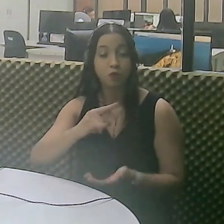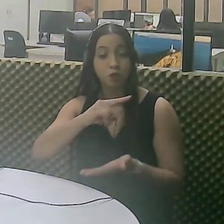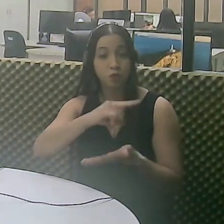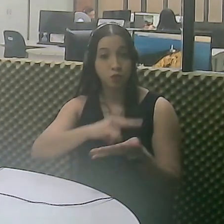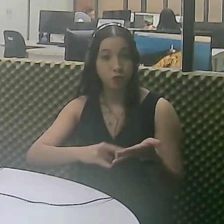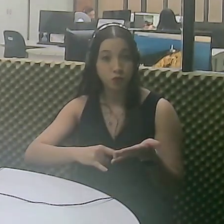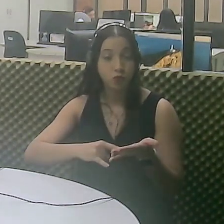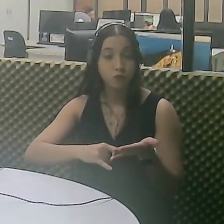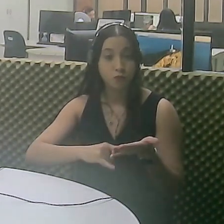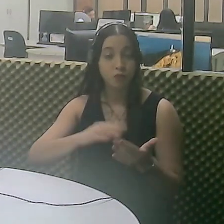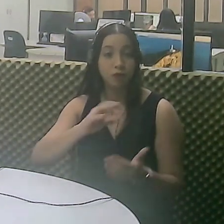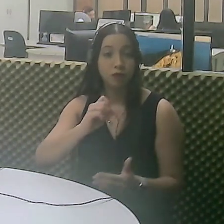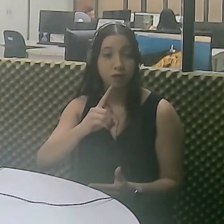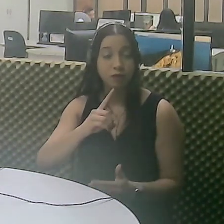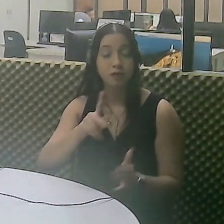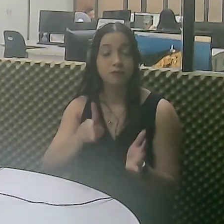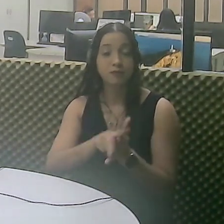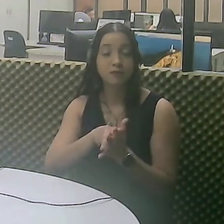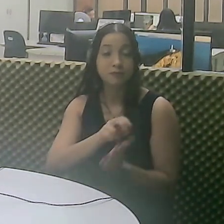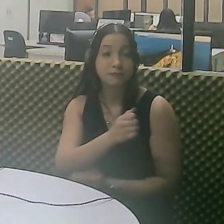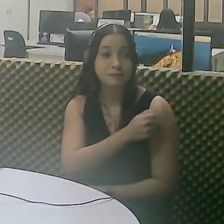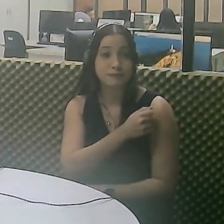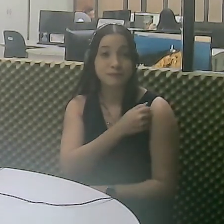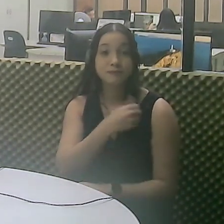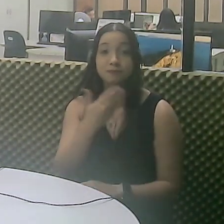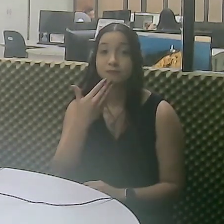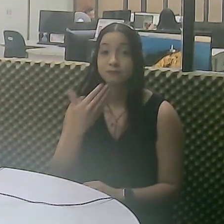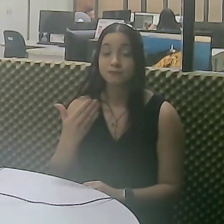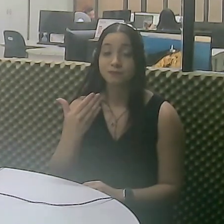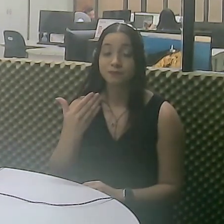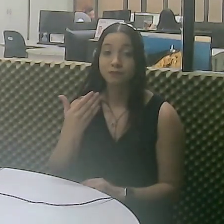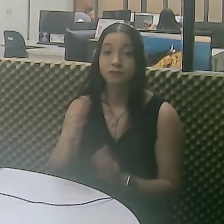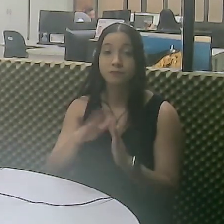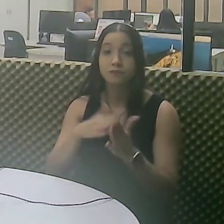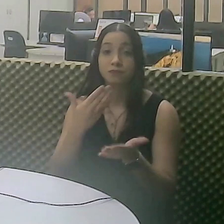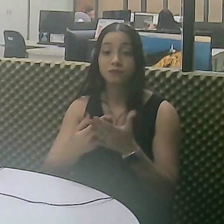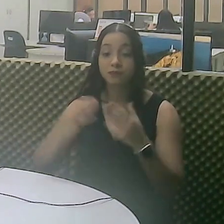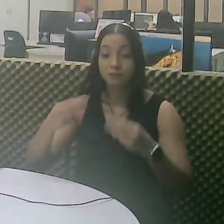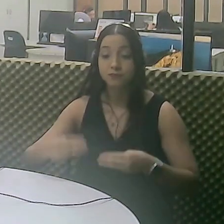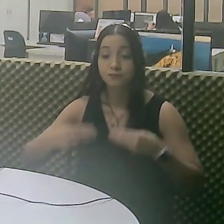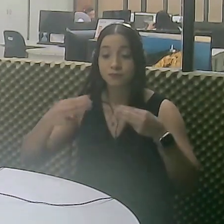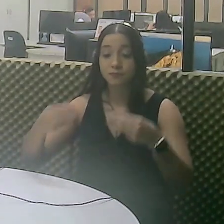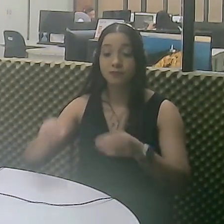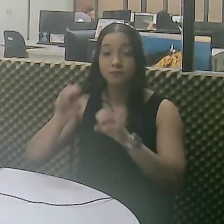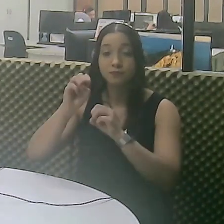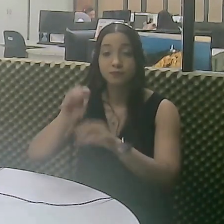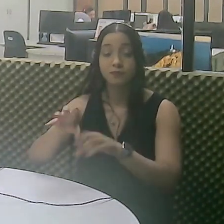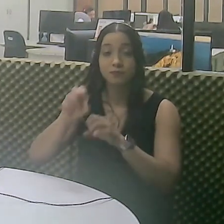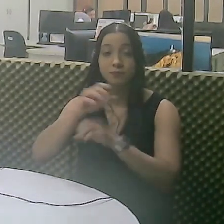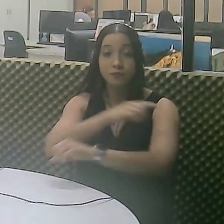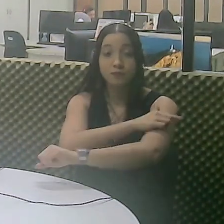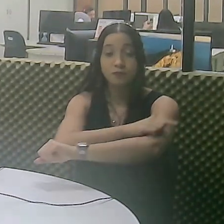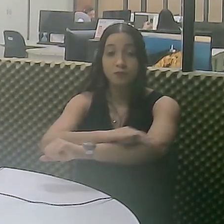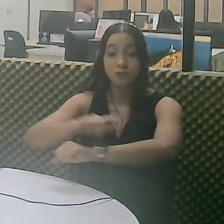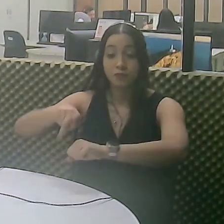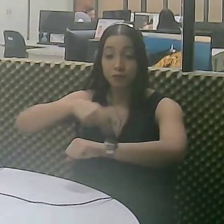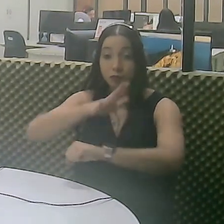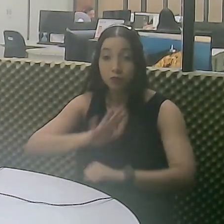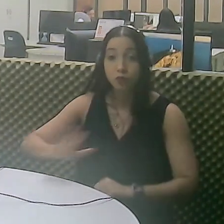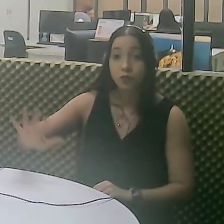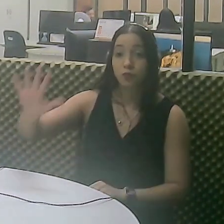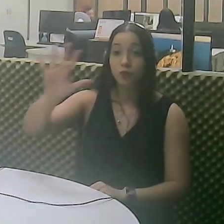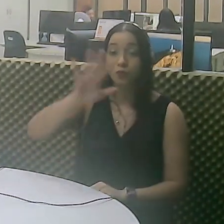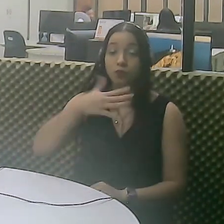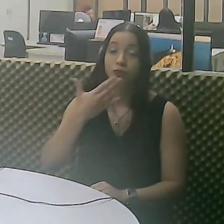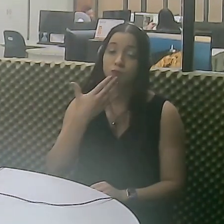documento na ficha cadastral dos estudantes é uma determinação do Censo Escolar, do Ministério da Educação, e vale para todo o país.